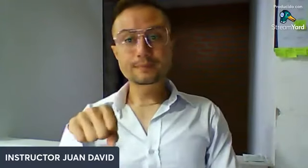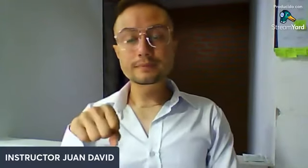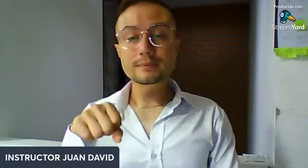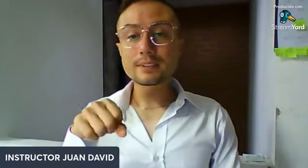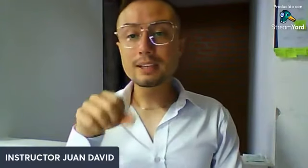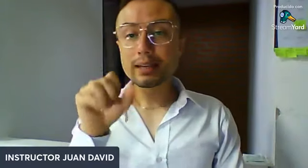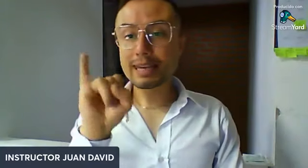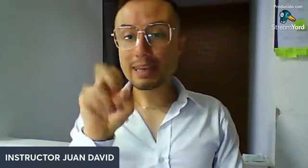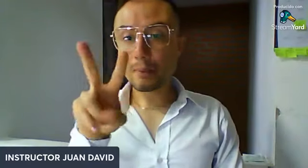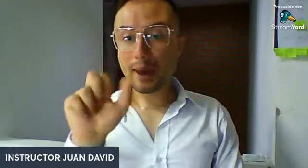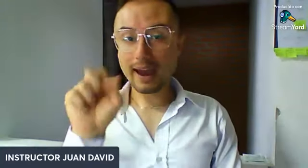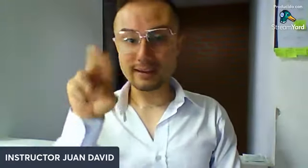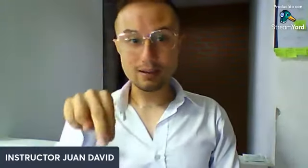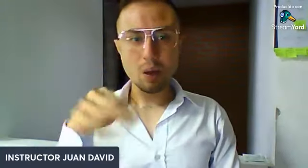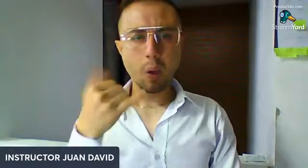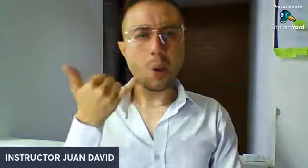Iván, sí.